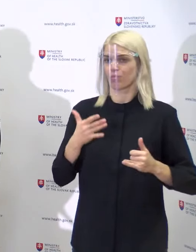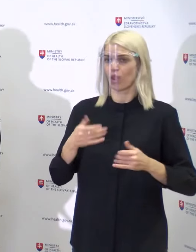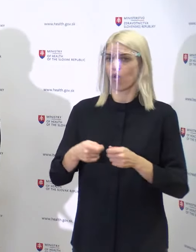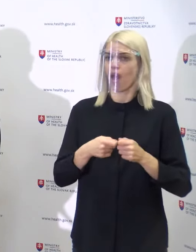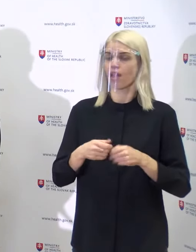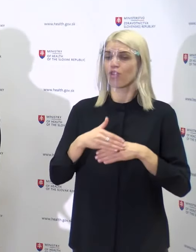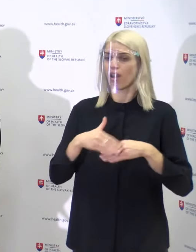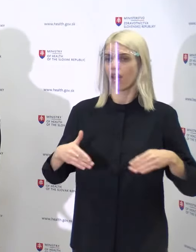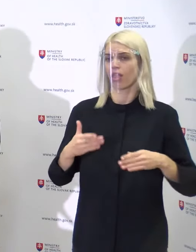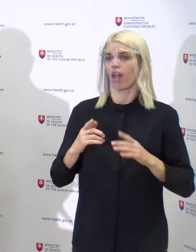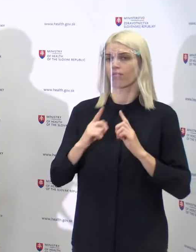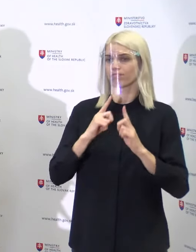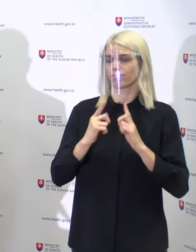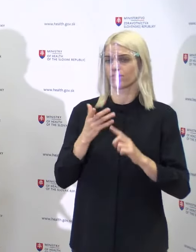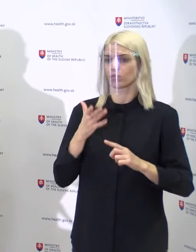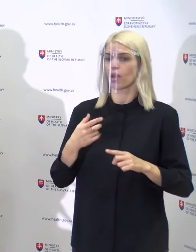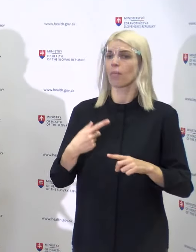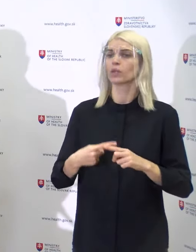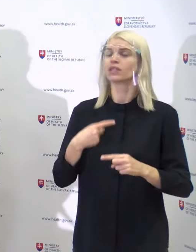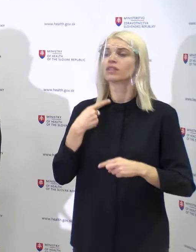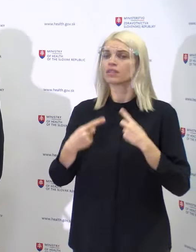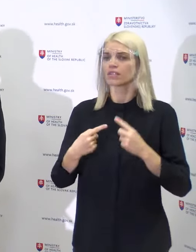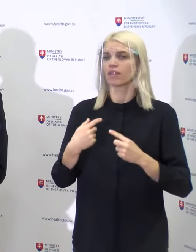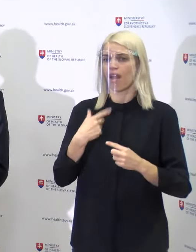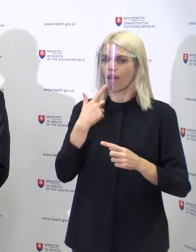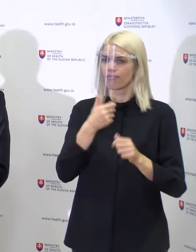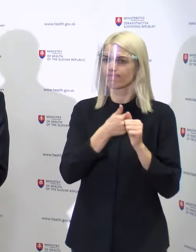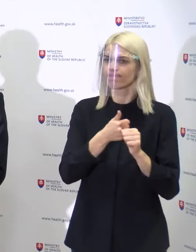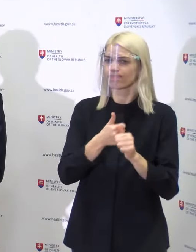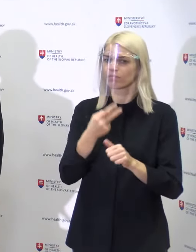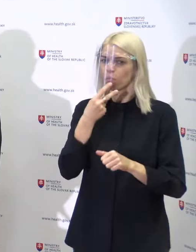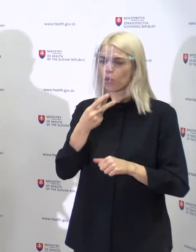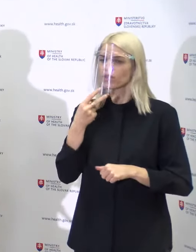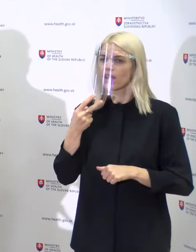rady. Ja som tie vyjadrenia, samozrejme, sledujeme a monitorujeme